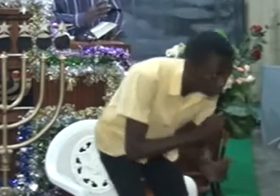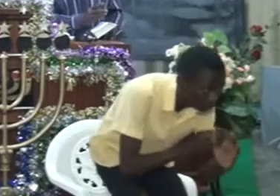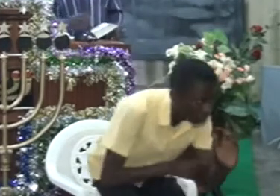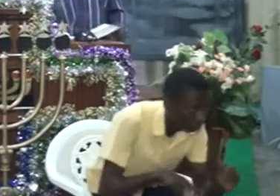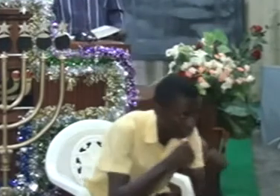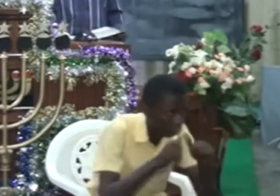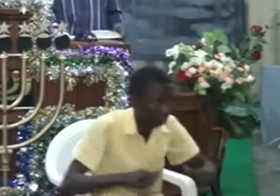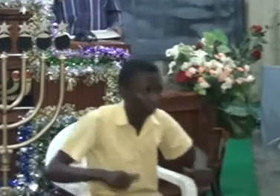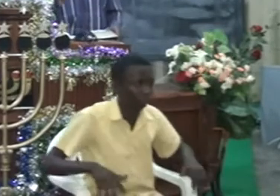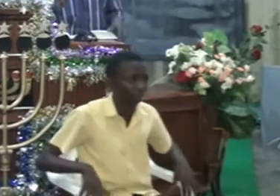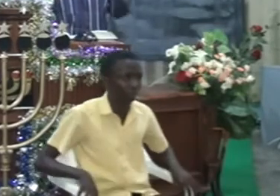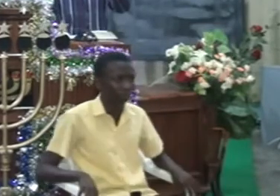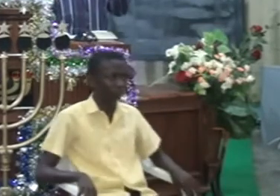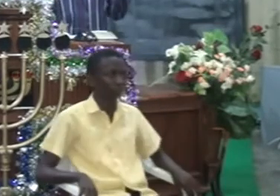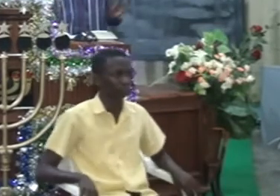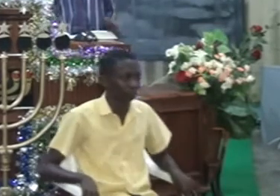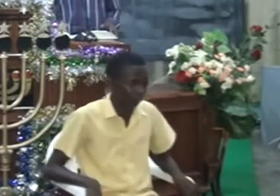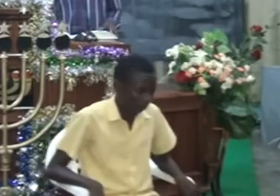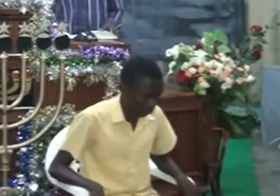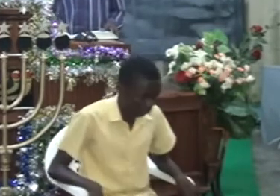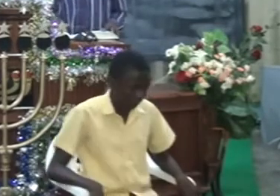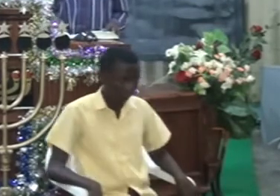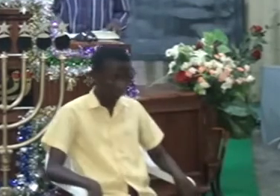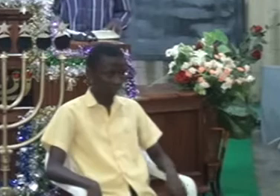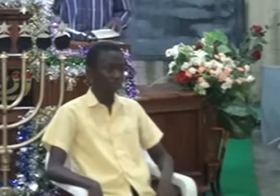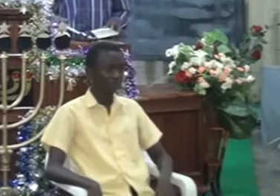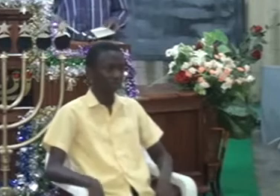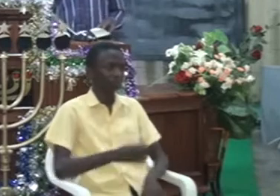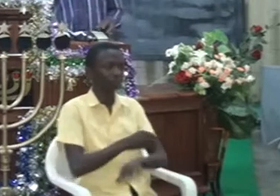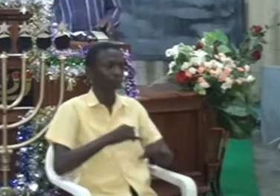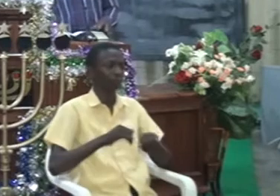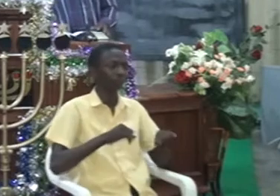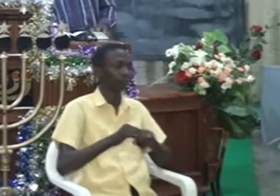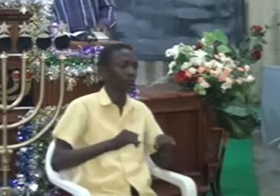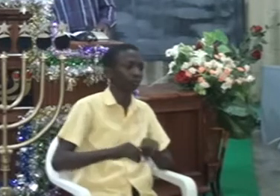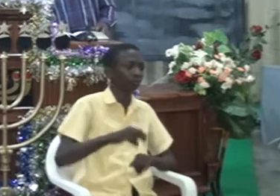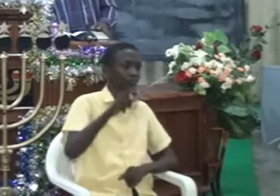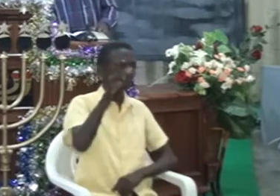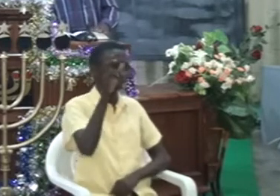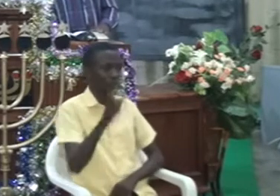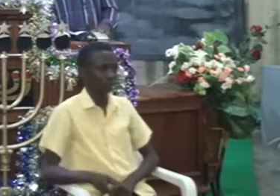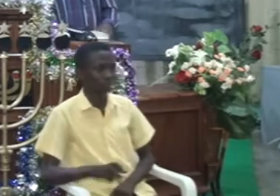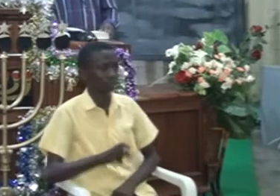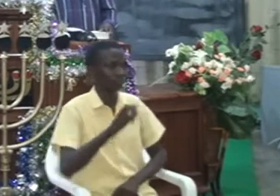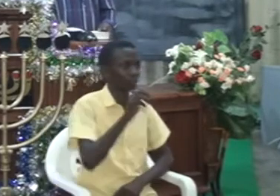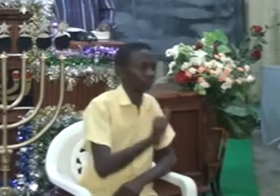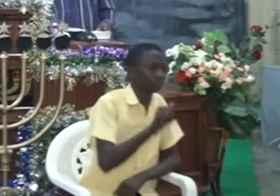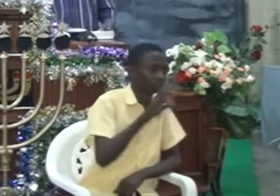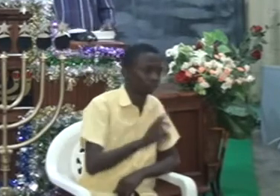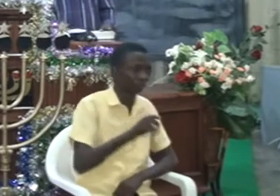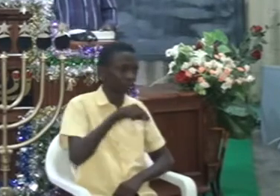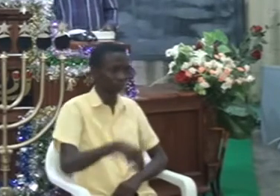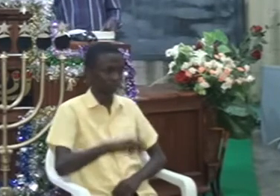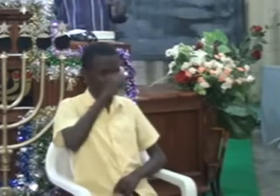mstari 17 hivi mnaweza kuketi na Mungu awabariki. Et si le verset 17 que le bien-aimé vient de terminer. Na hivi le